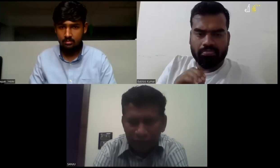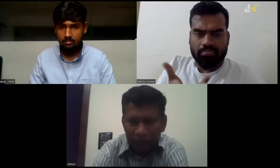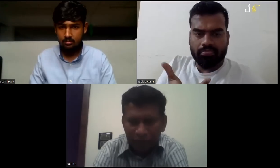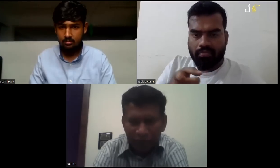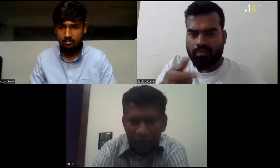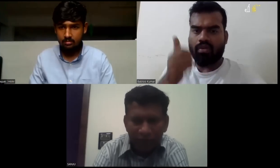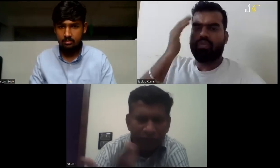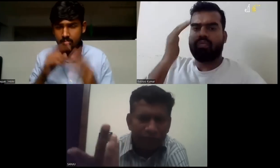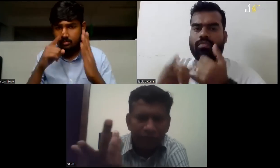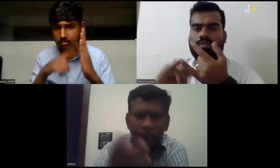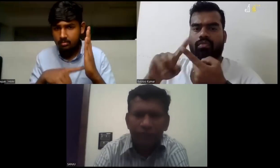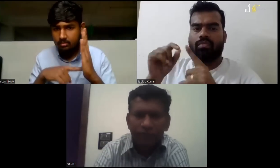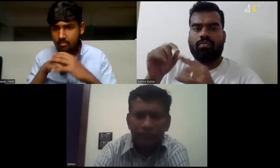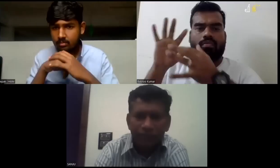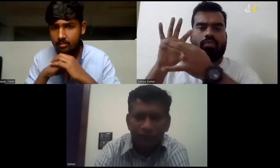Yes, sir.